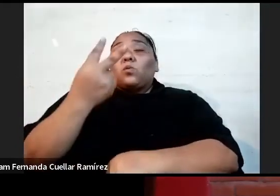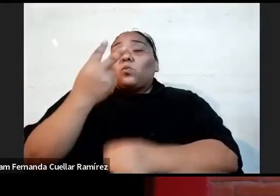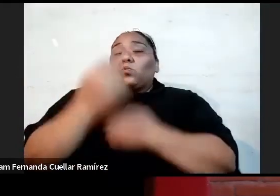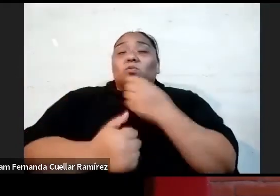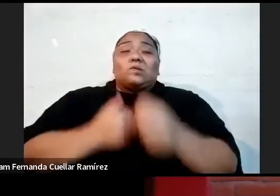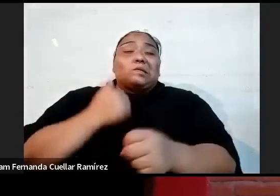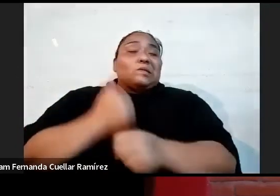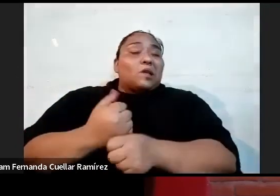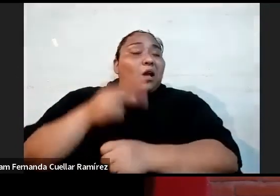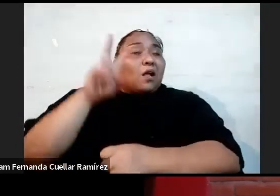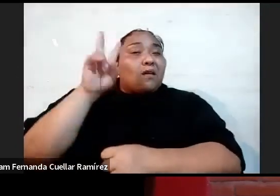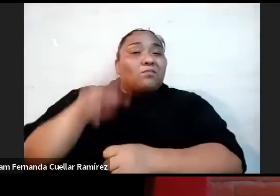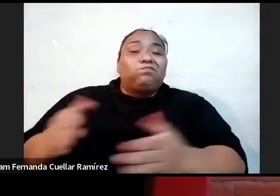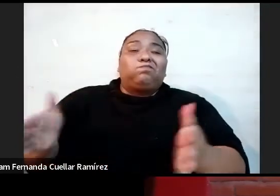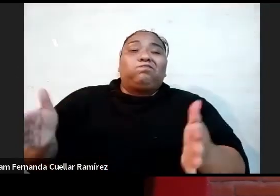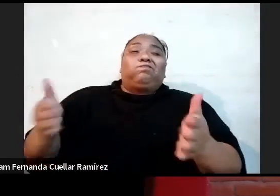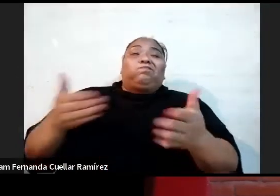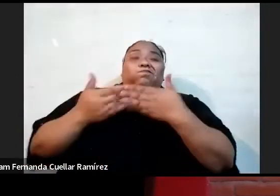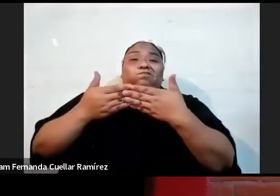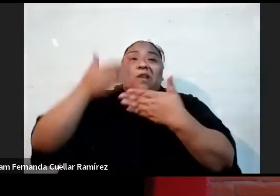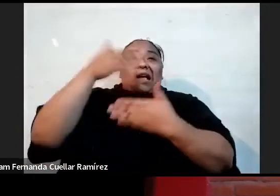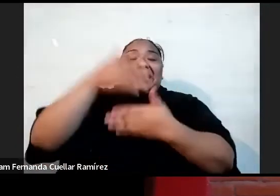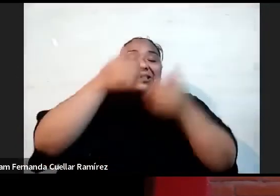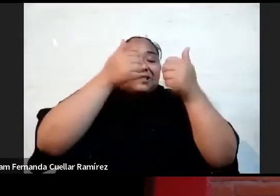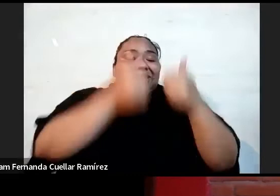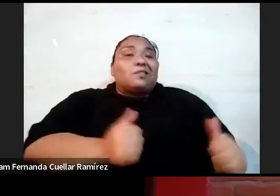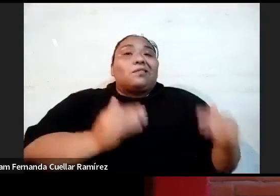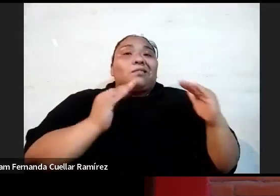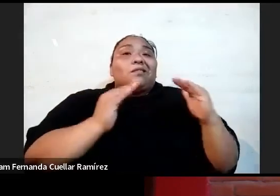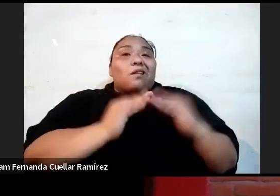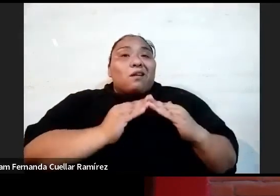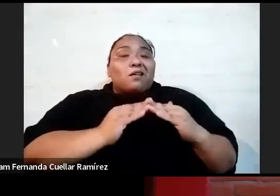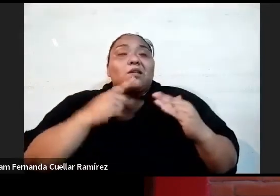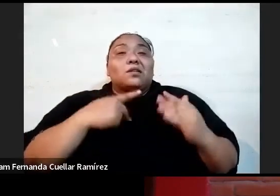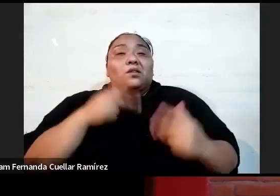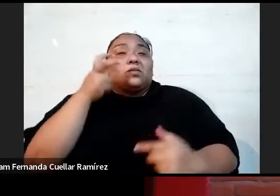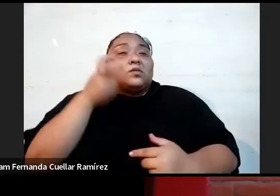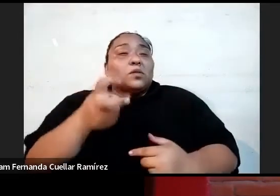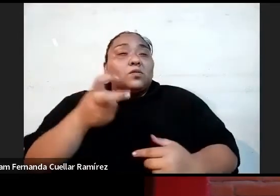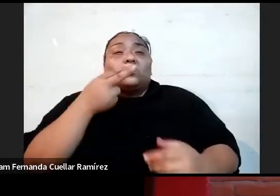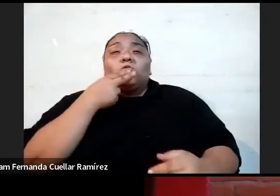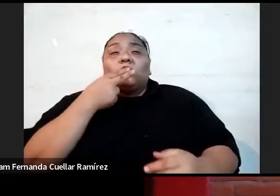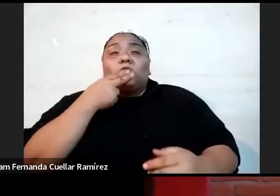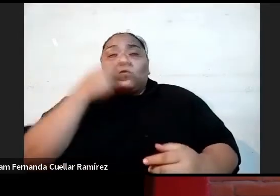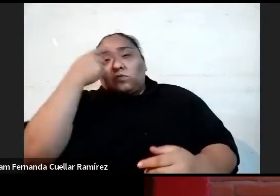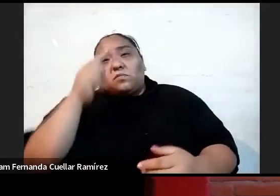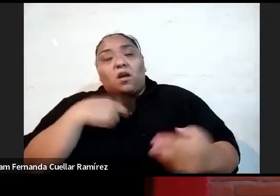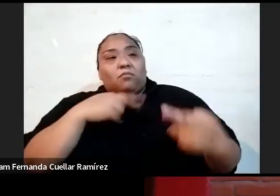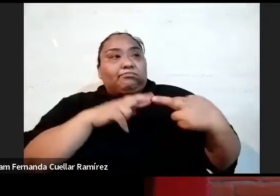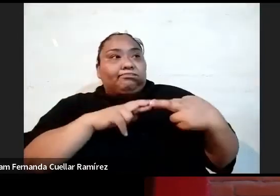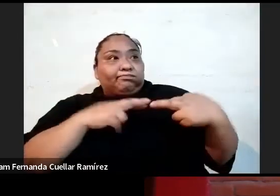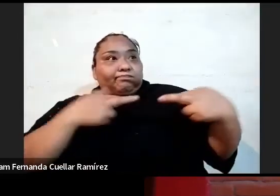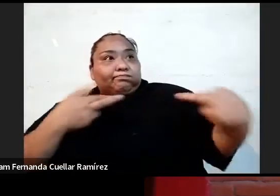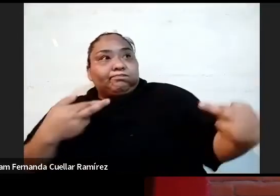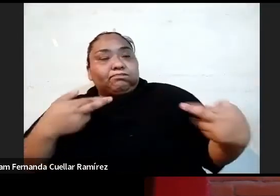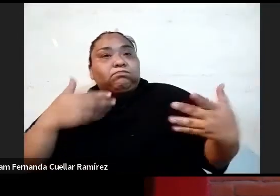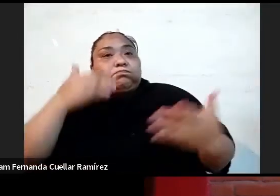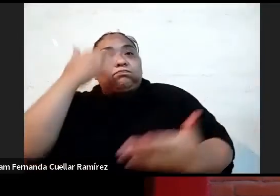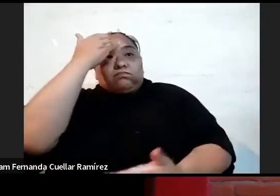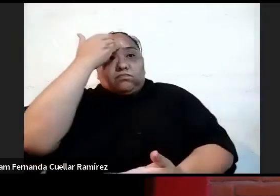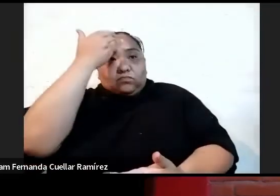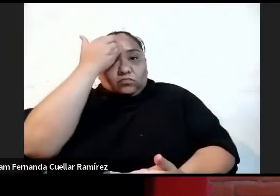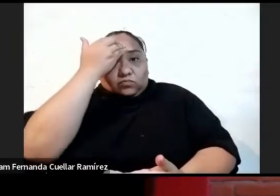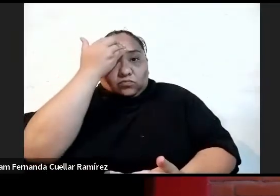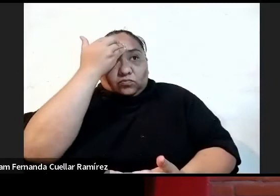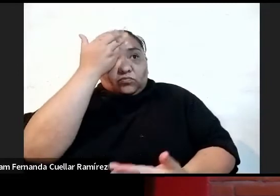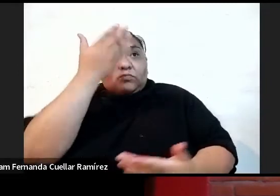que hemos tenido, pues nos ha servido justo para ver que las redes, que el conocernos, el conocer